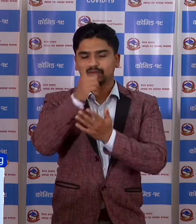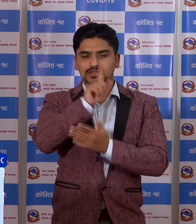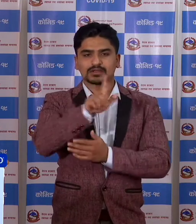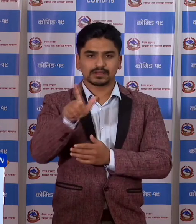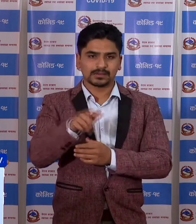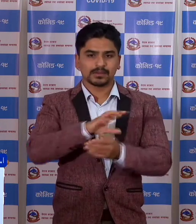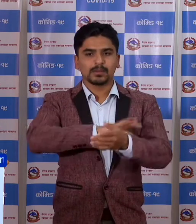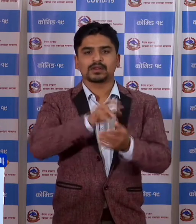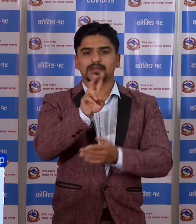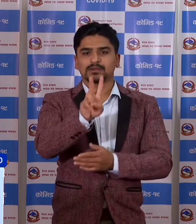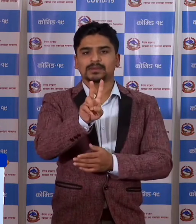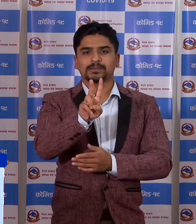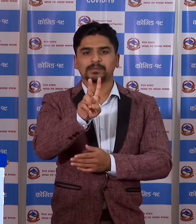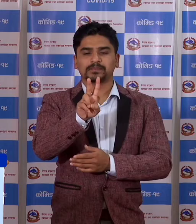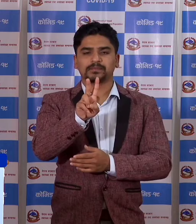3,977, प्रदेश नम्बर